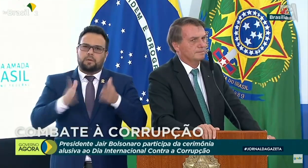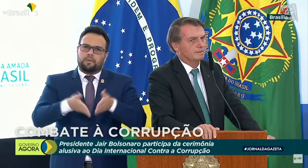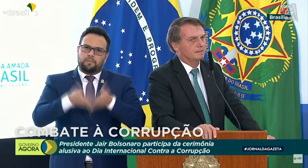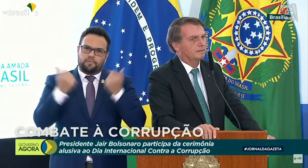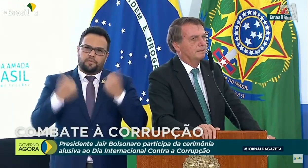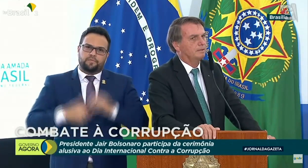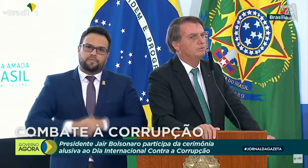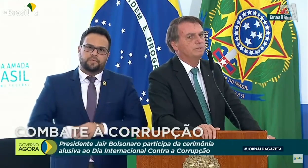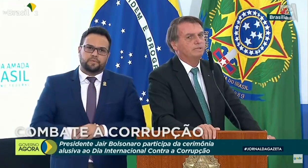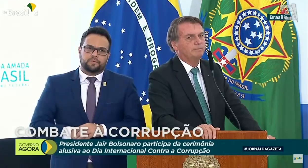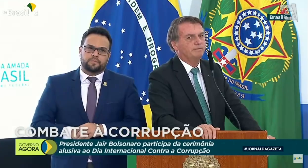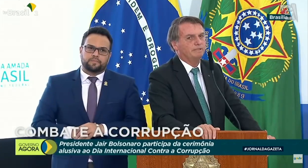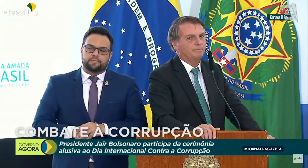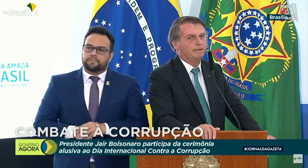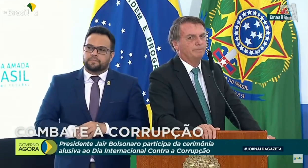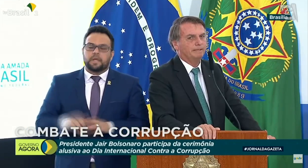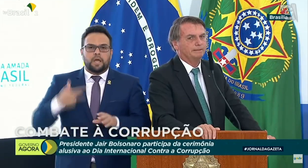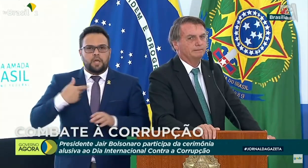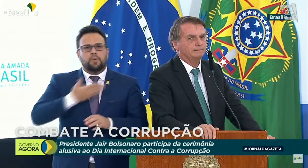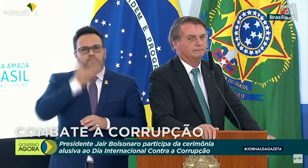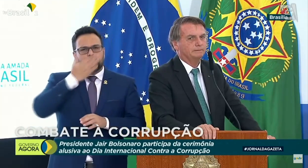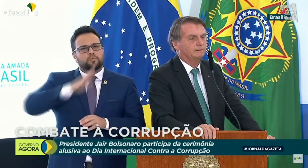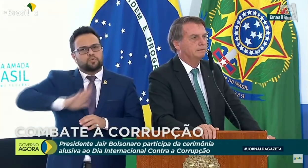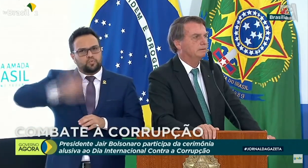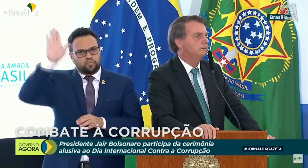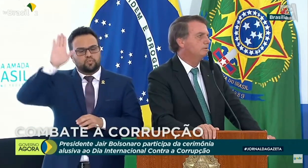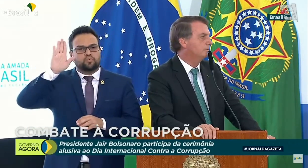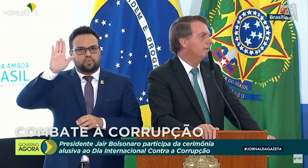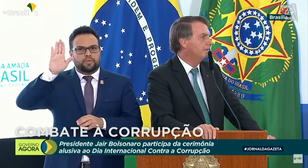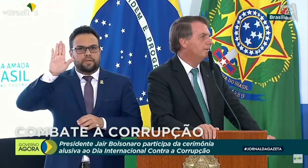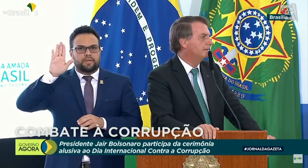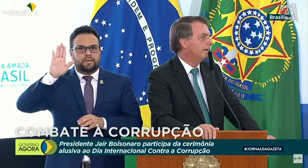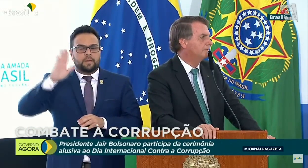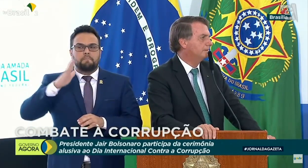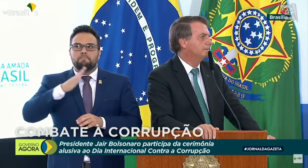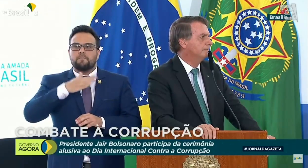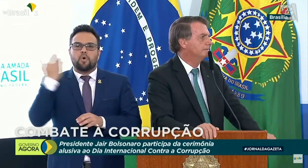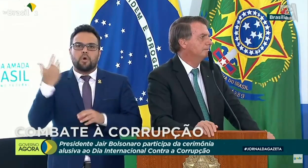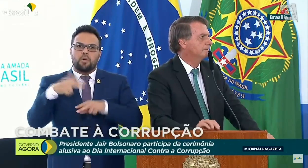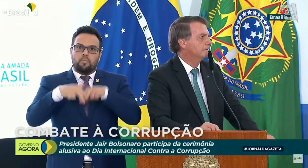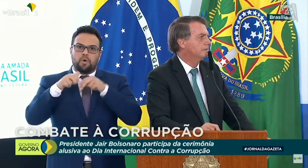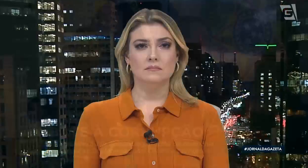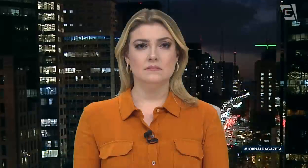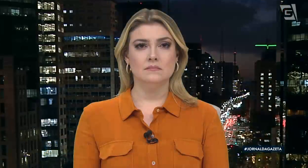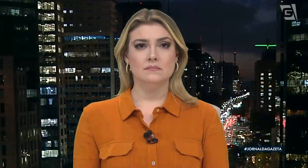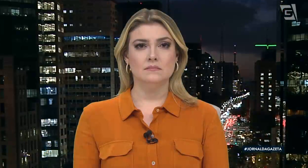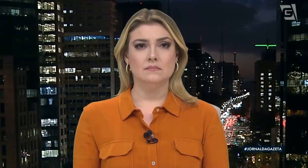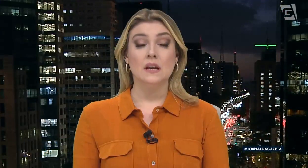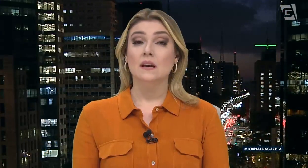o meu joelho da minha vida pela porta estou pela Liberdade Eu também